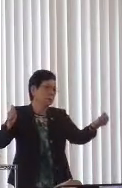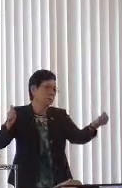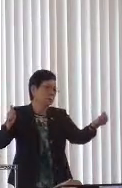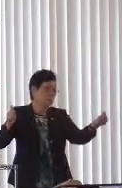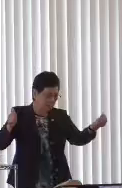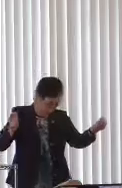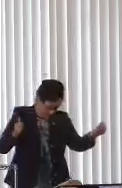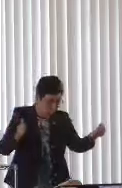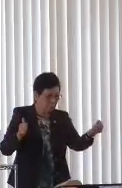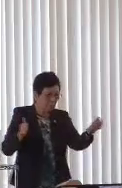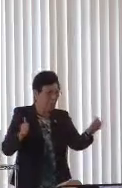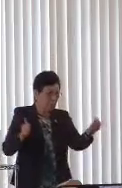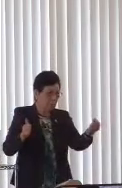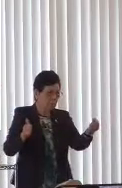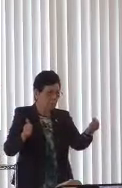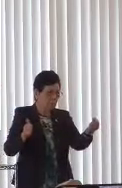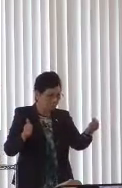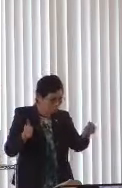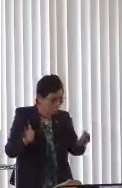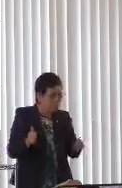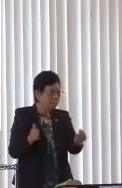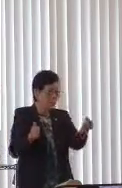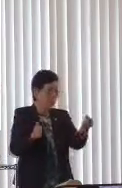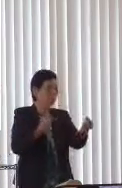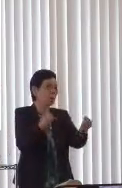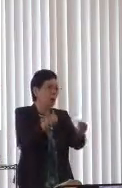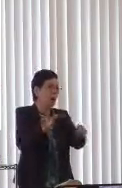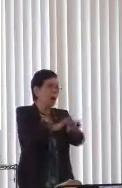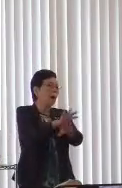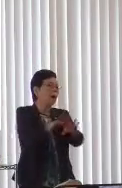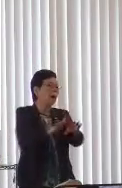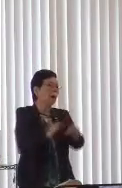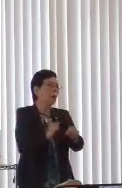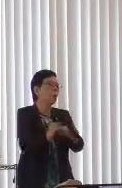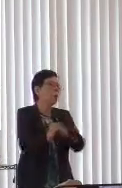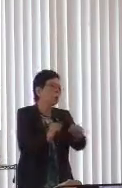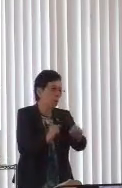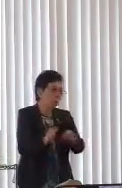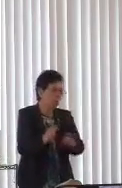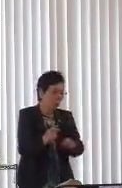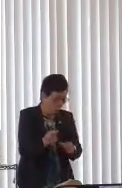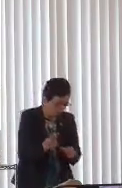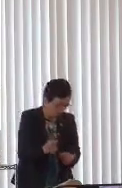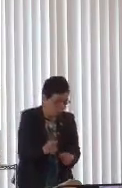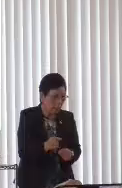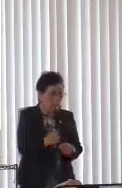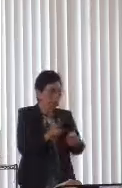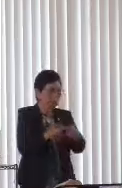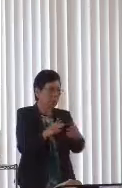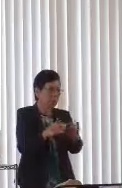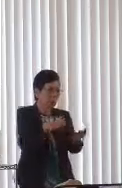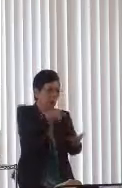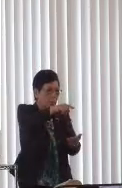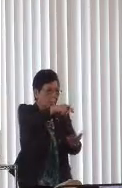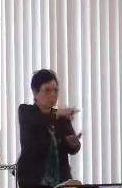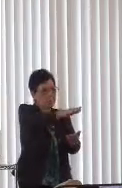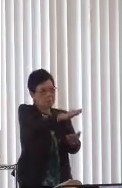この予備の油を蓄えることになる、そう聖書は教えているわけです